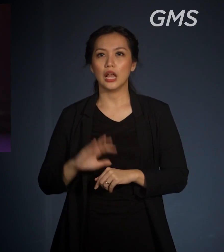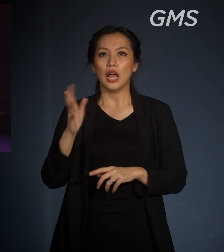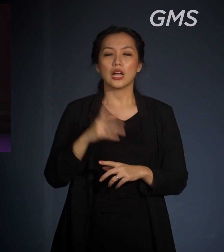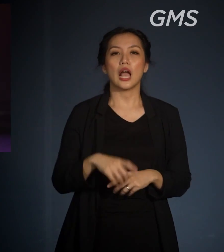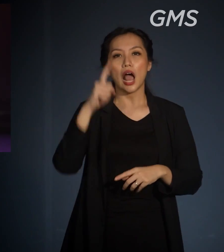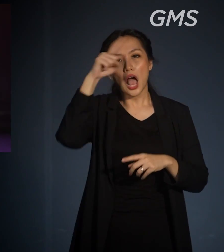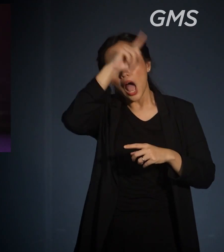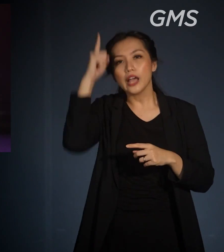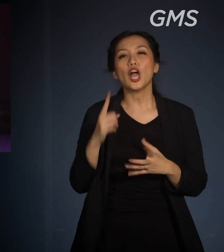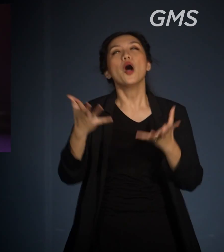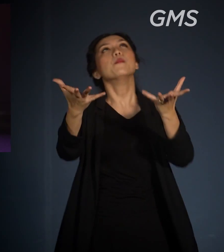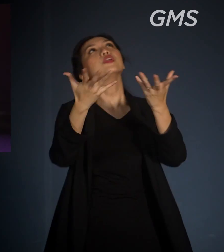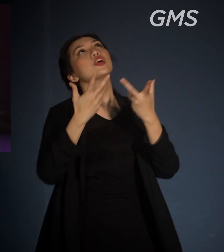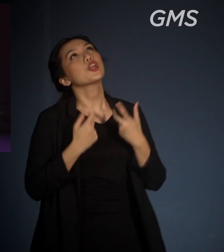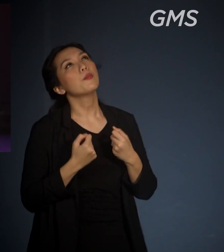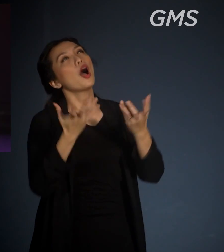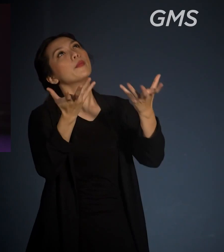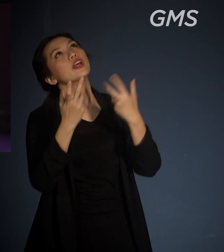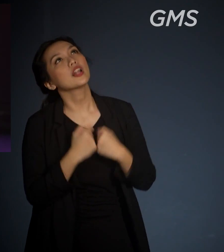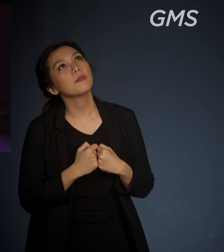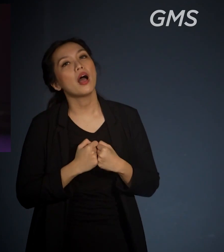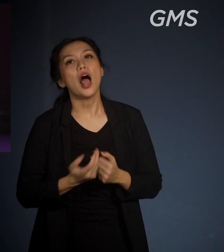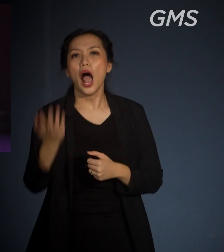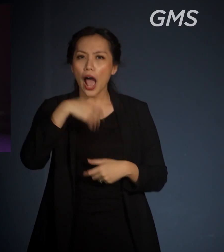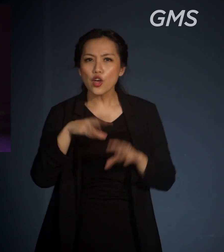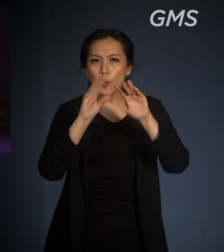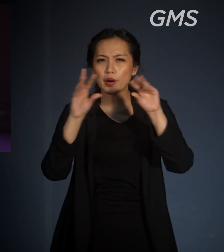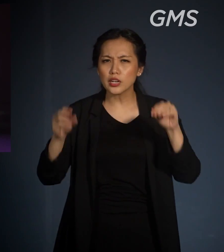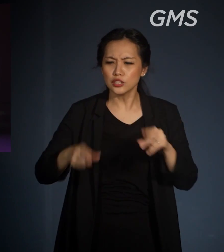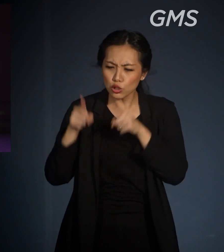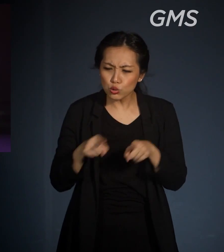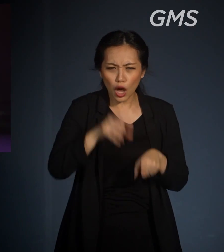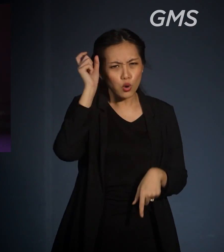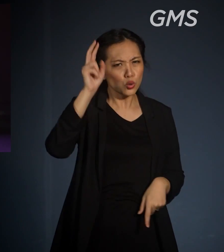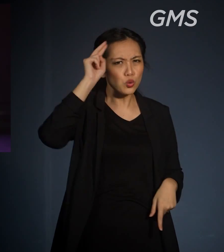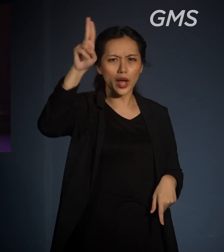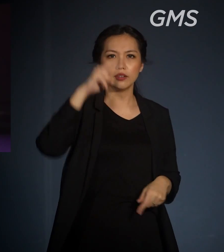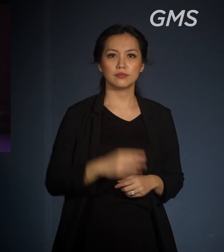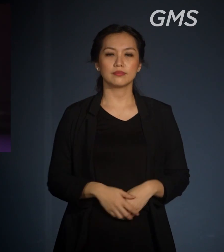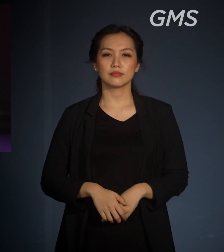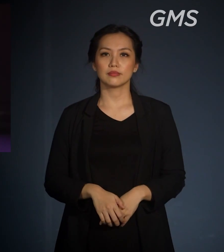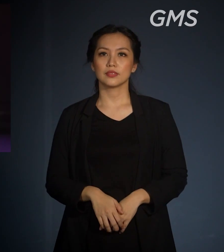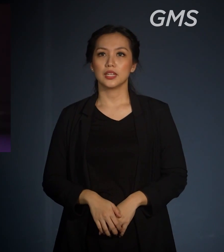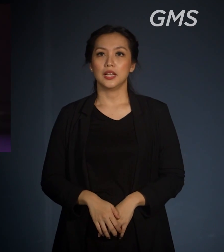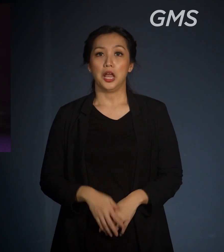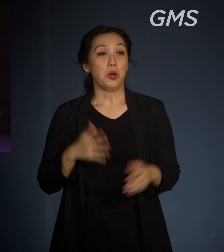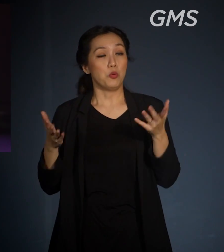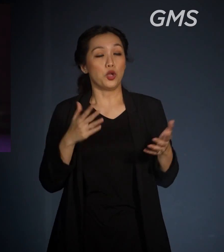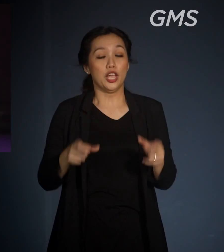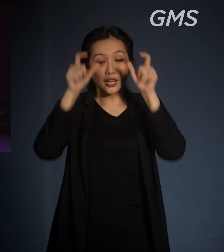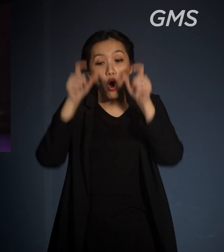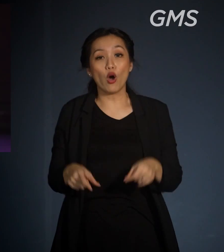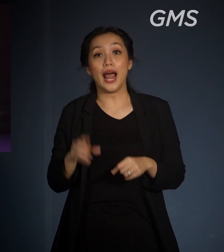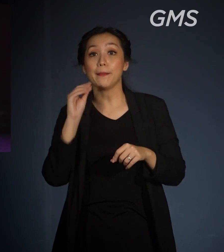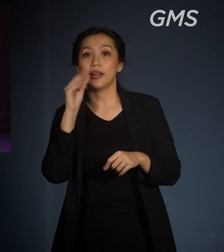konsumtif, tapi produktif. Banyak orang, aduh Pak sibuk Pak, tokoku rame,